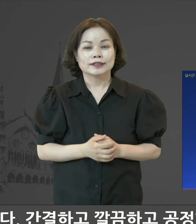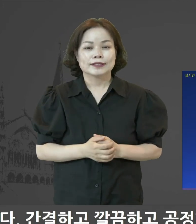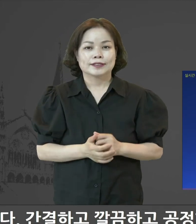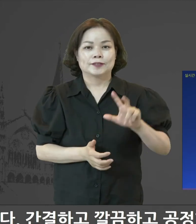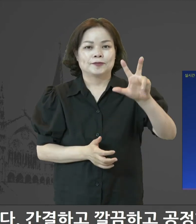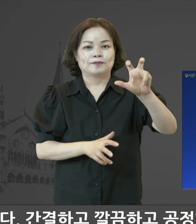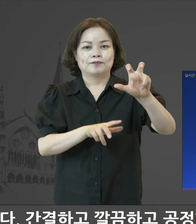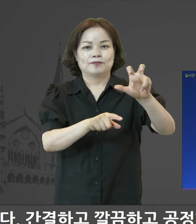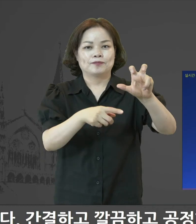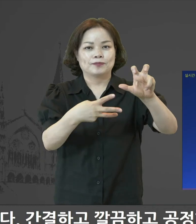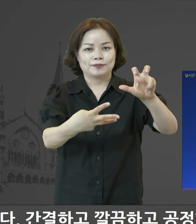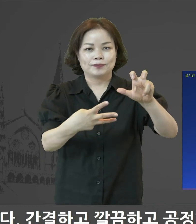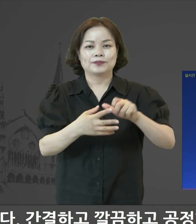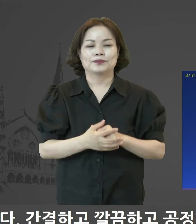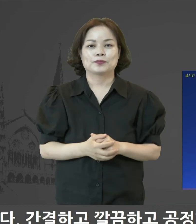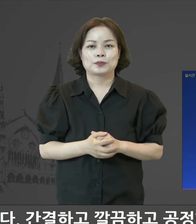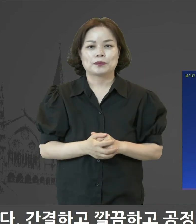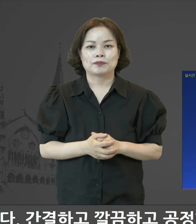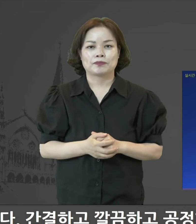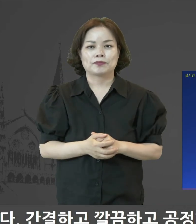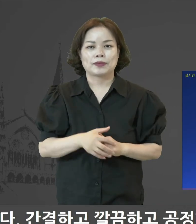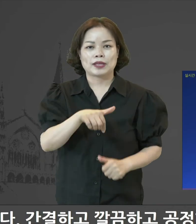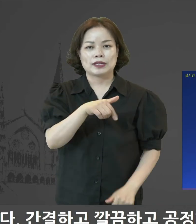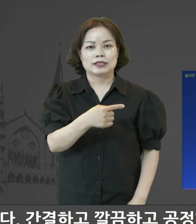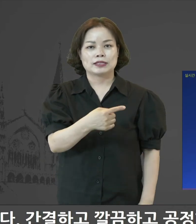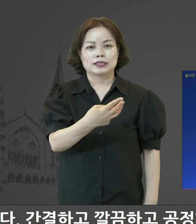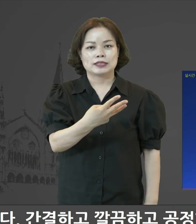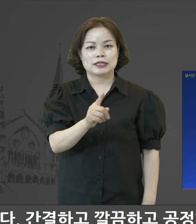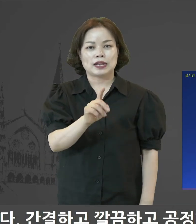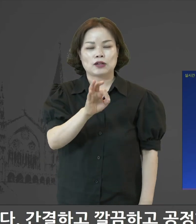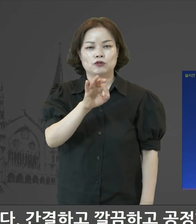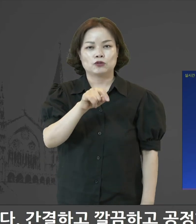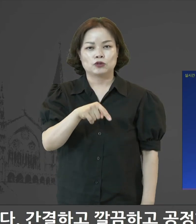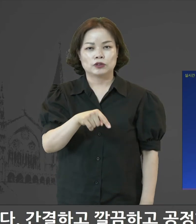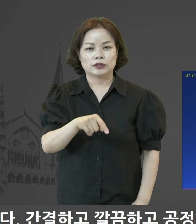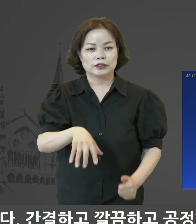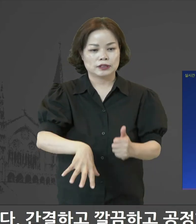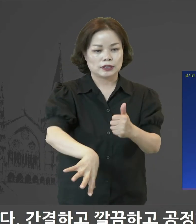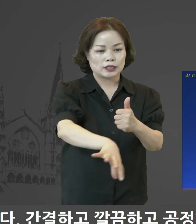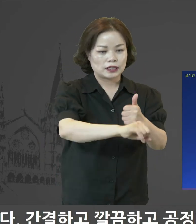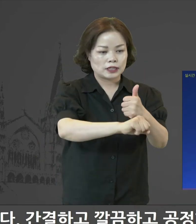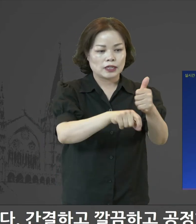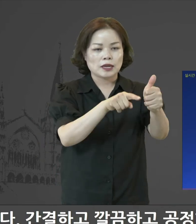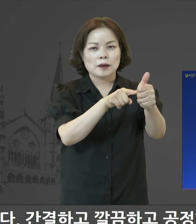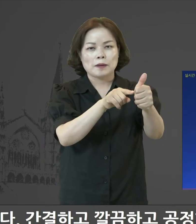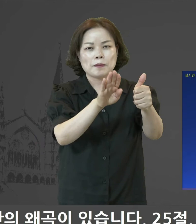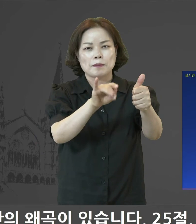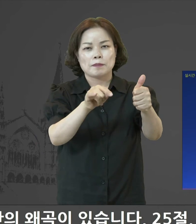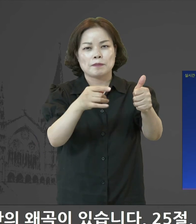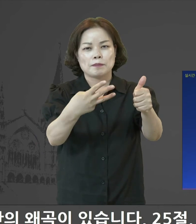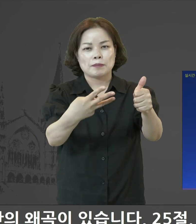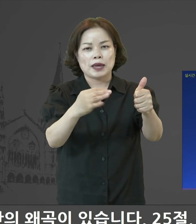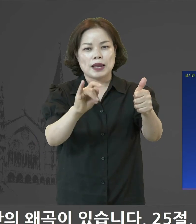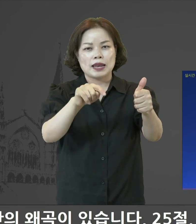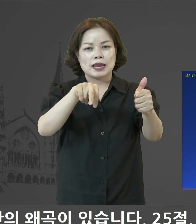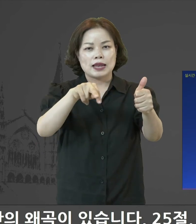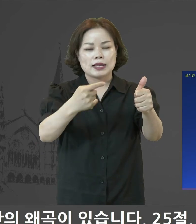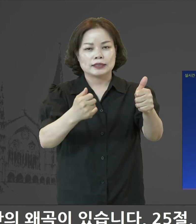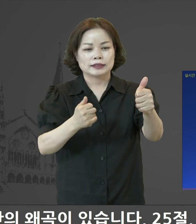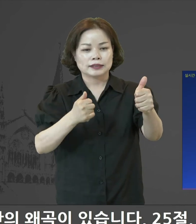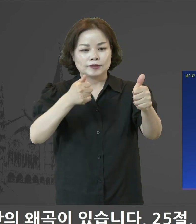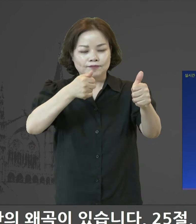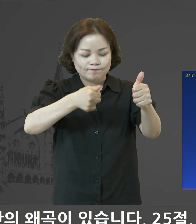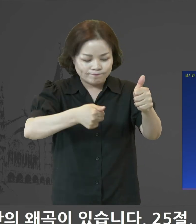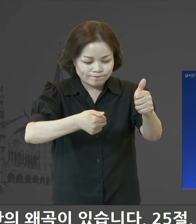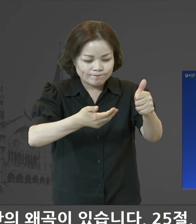한번 읽습니다. 시작. 글라우디오 루시아는 총독 벨릭스 각하에게